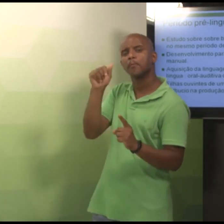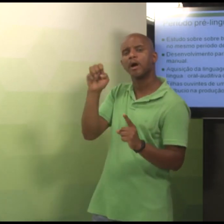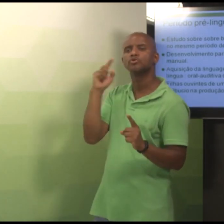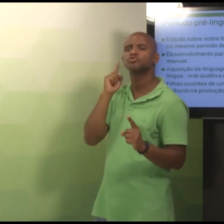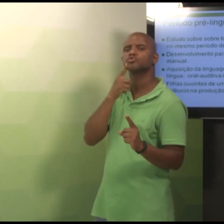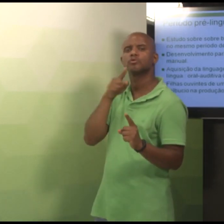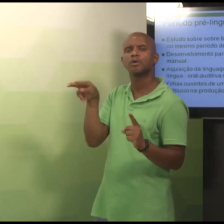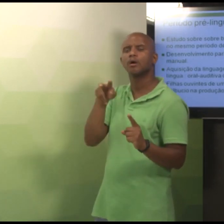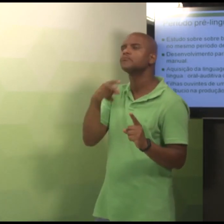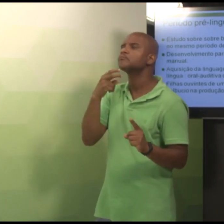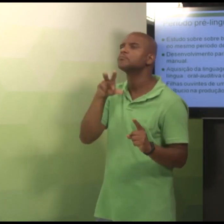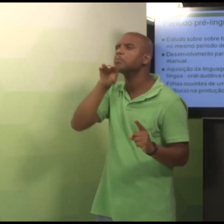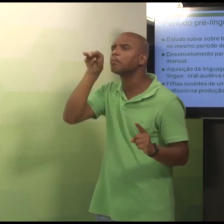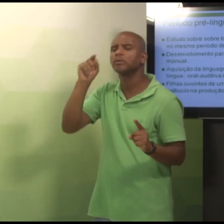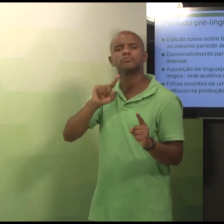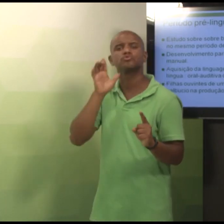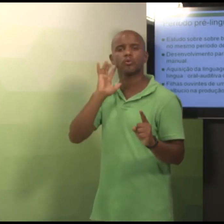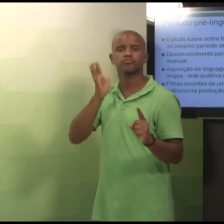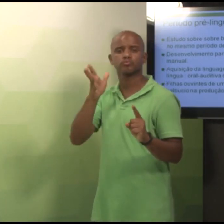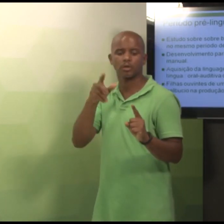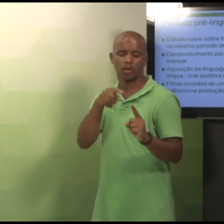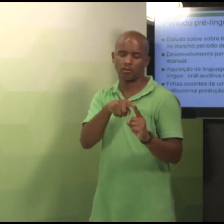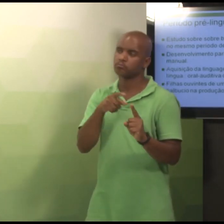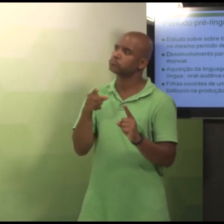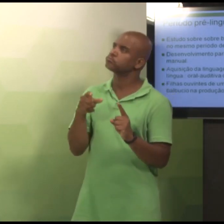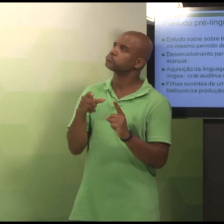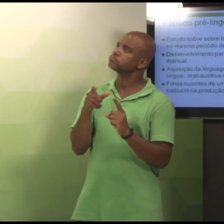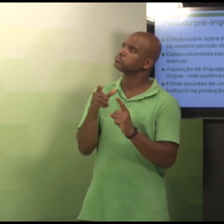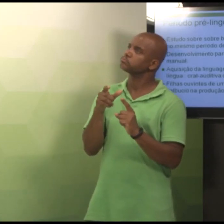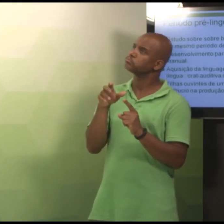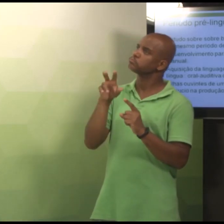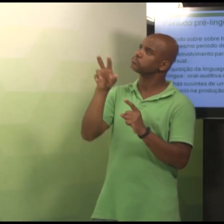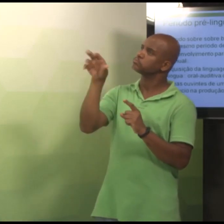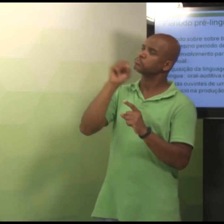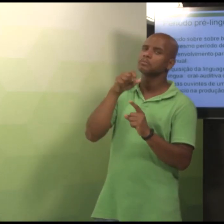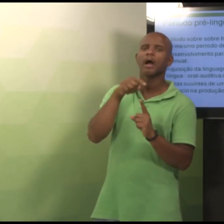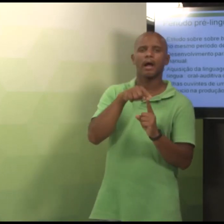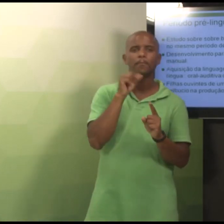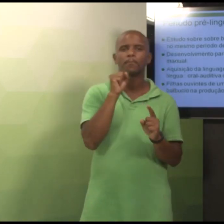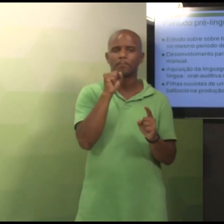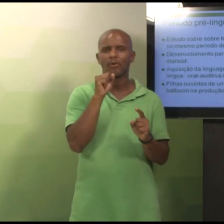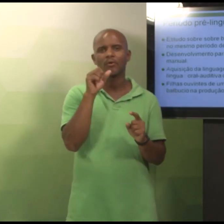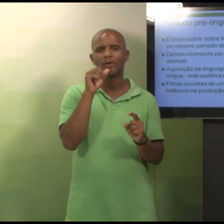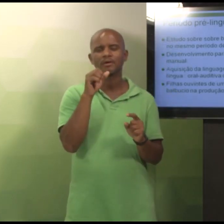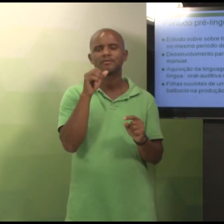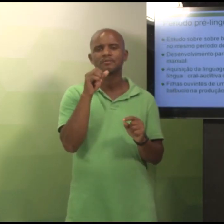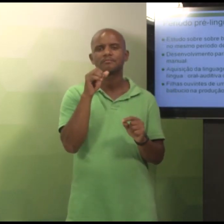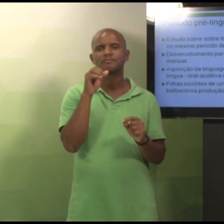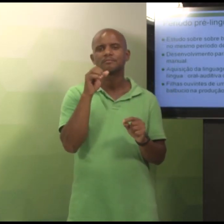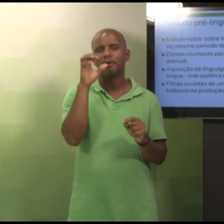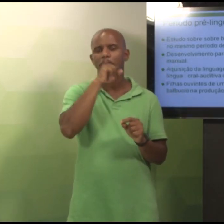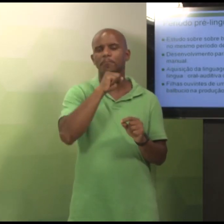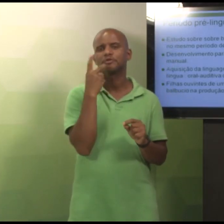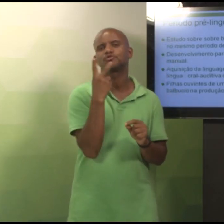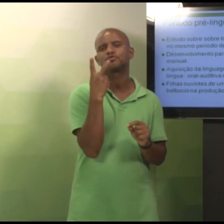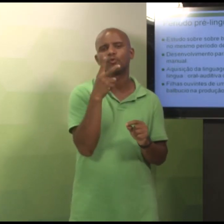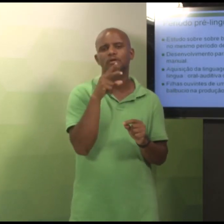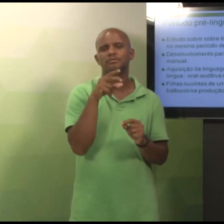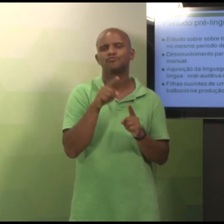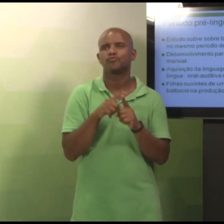ali ao seu redor. Ela vai receber esse estímulo por meio da voz, da fala. E os seus pais vão utilizar a língua